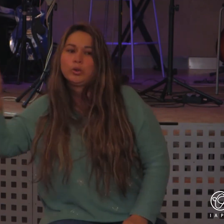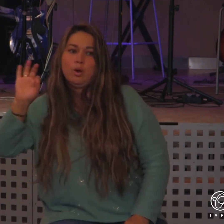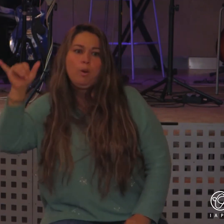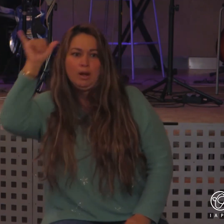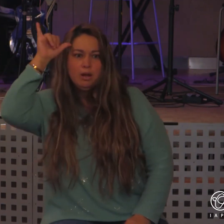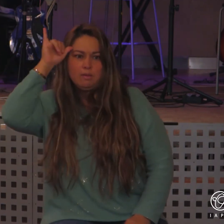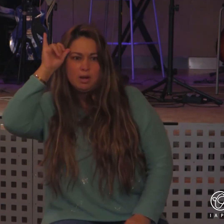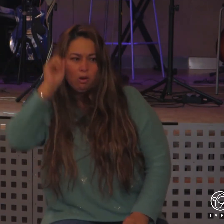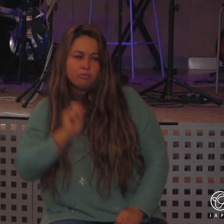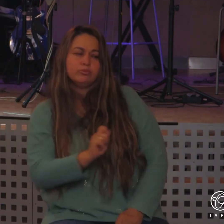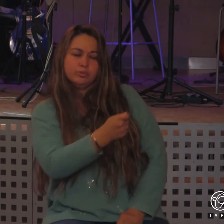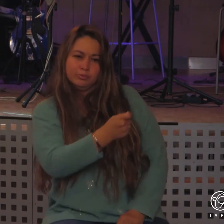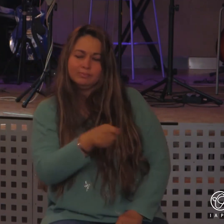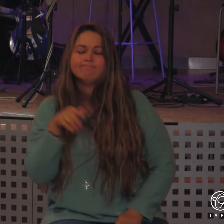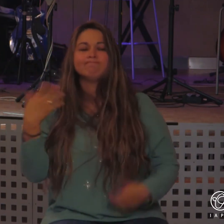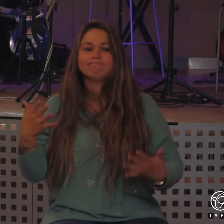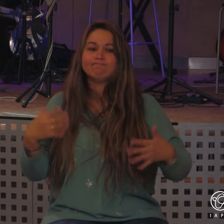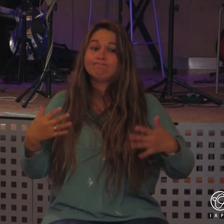Samuel.